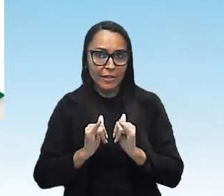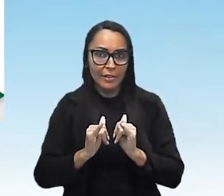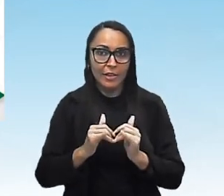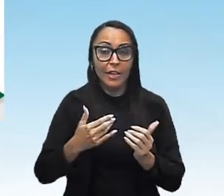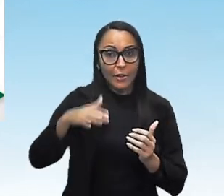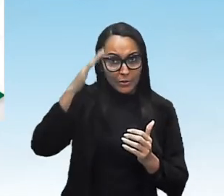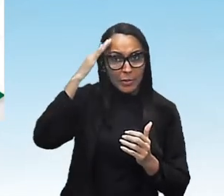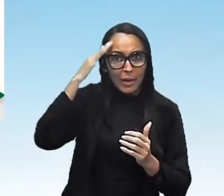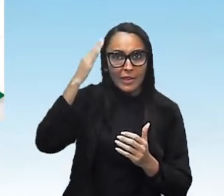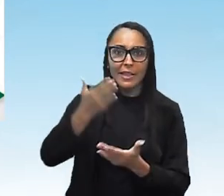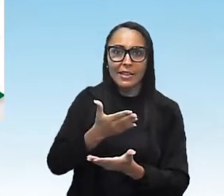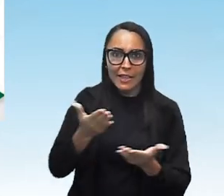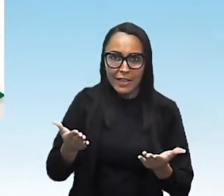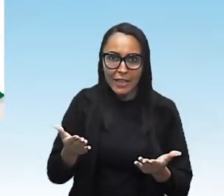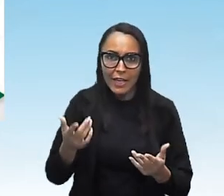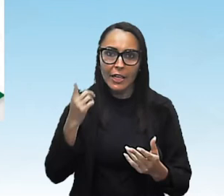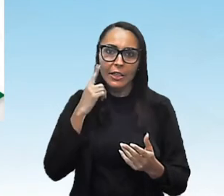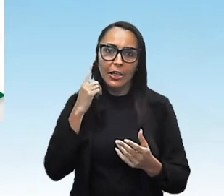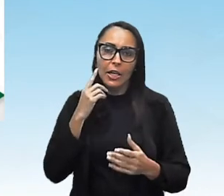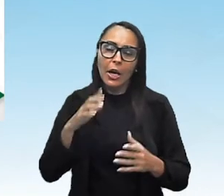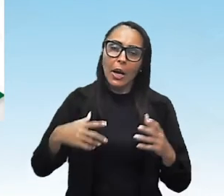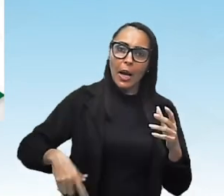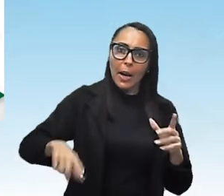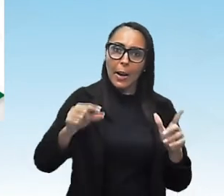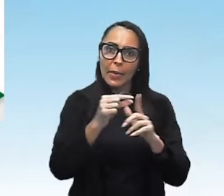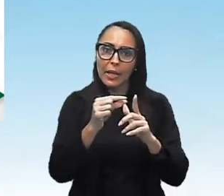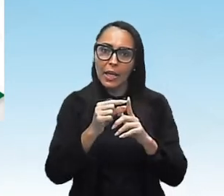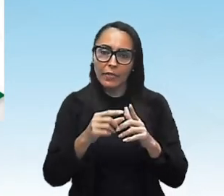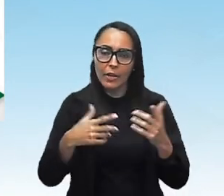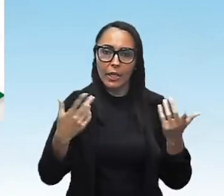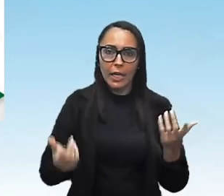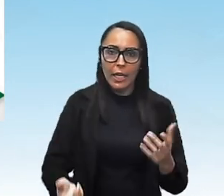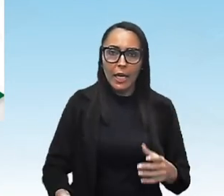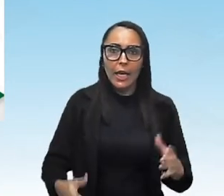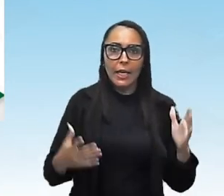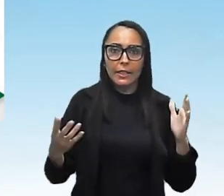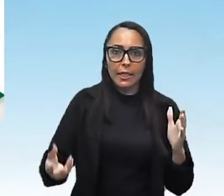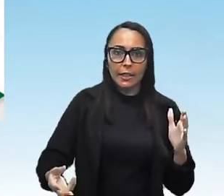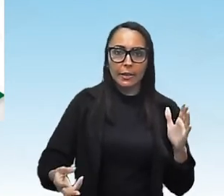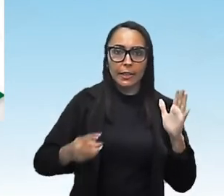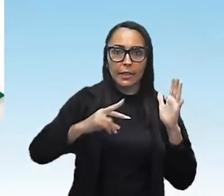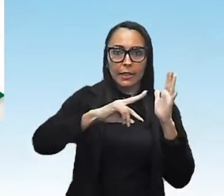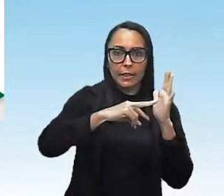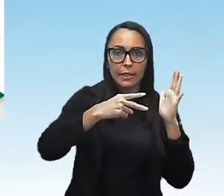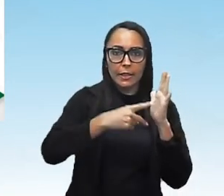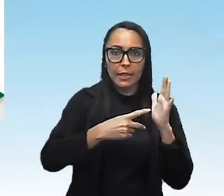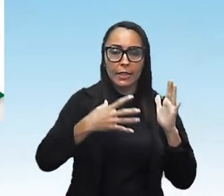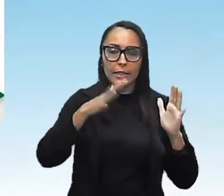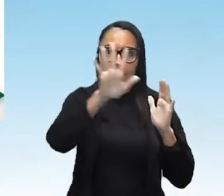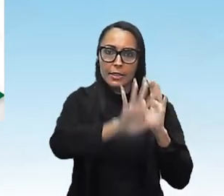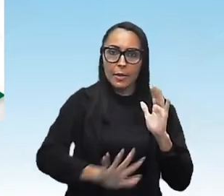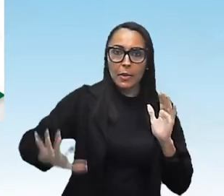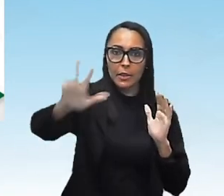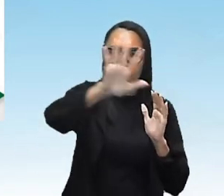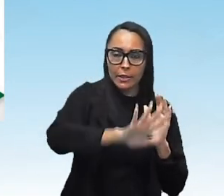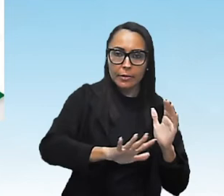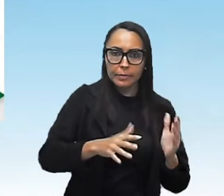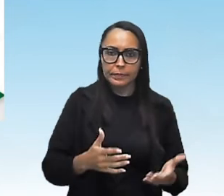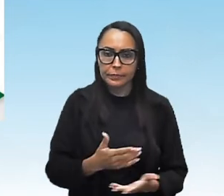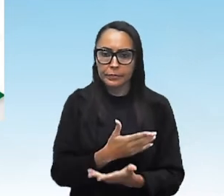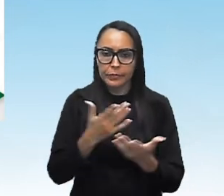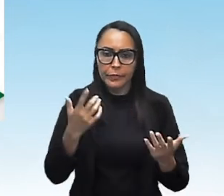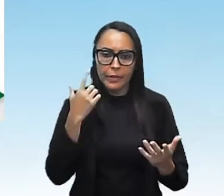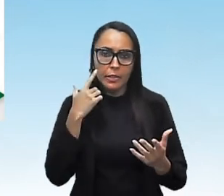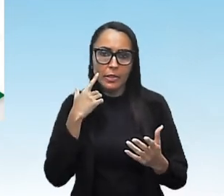a palavra nós podemos estudar a semântica, o sentido, e temos os morfemas, que são as partes da